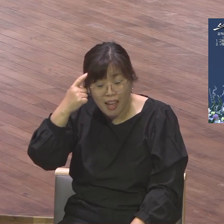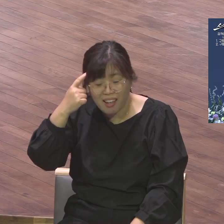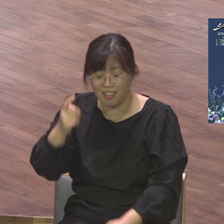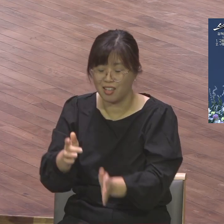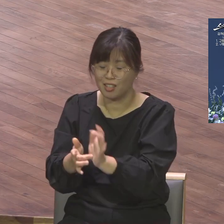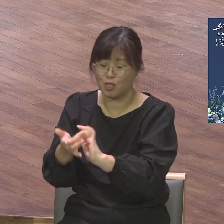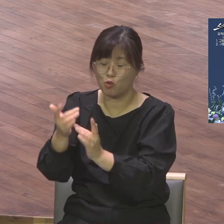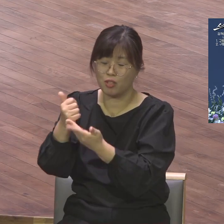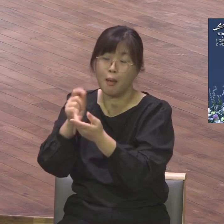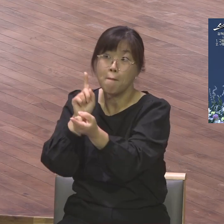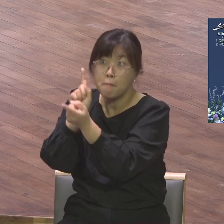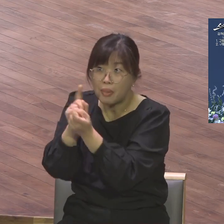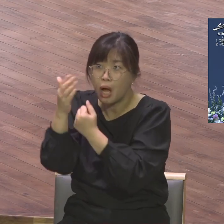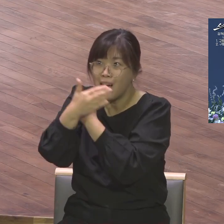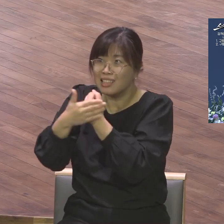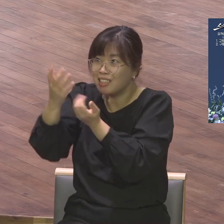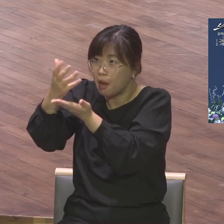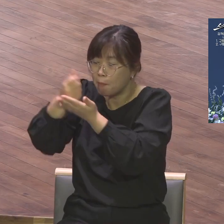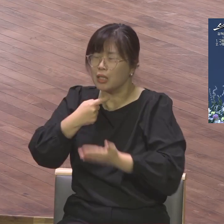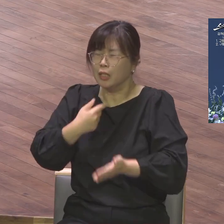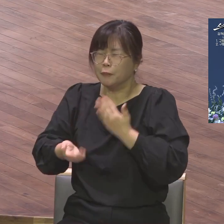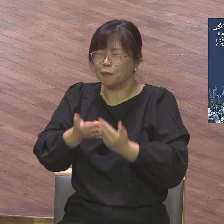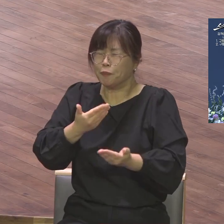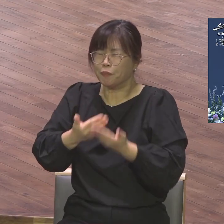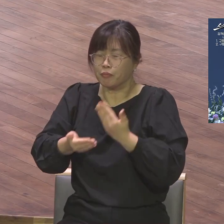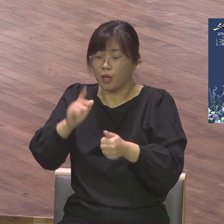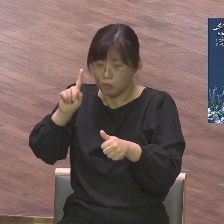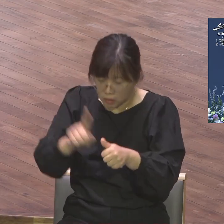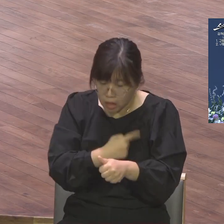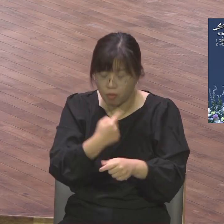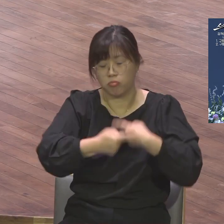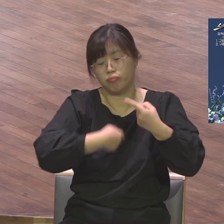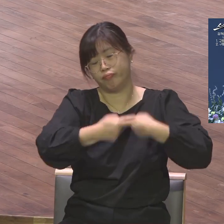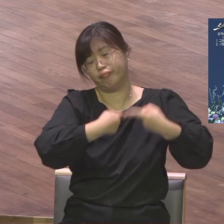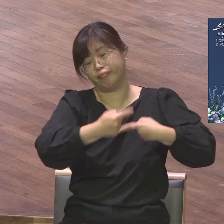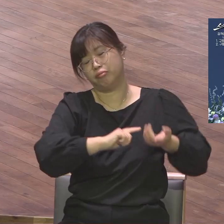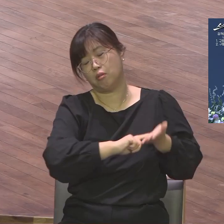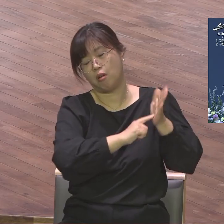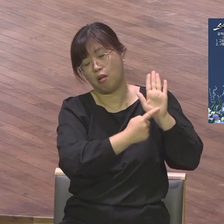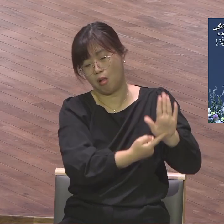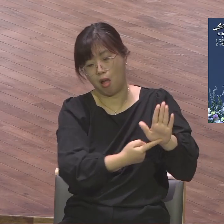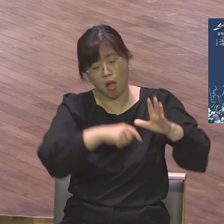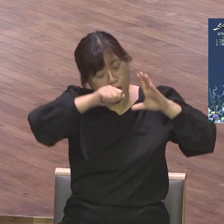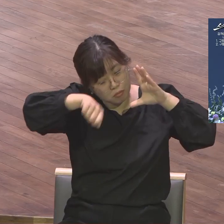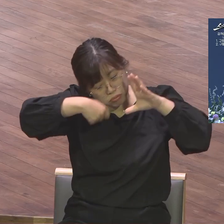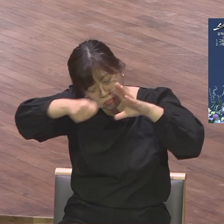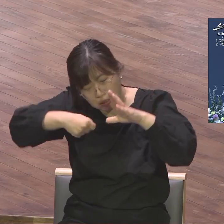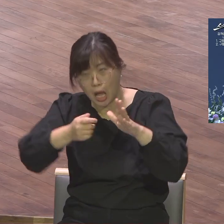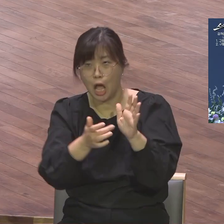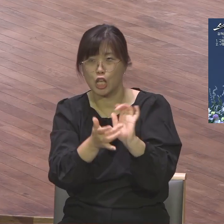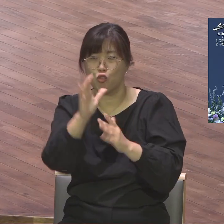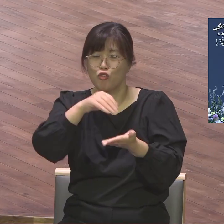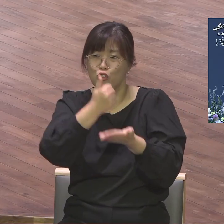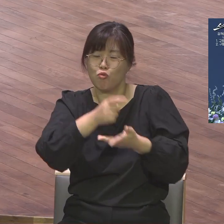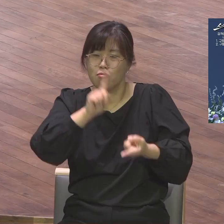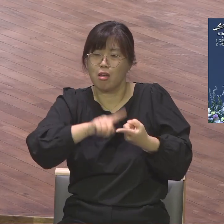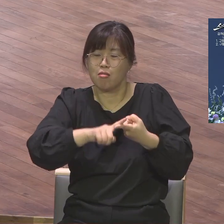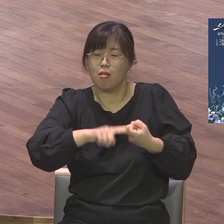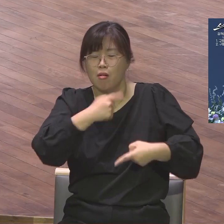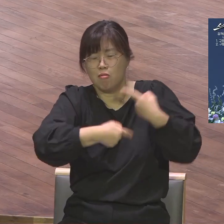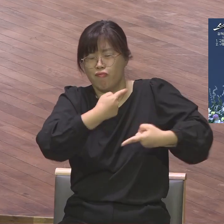사랑을 모여 증거하게 되어 있다. 증거하게 되어 있어요. 증거하게 되어 있어요.